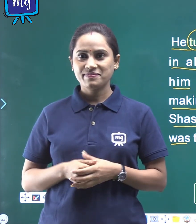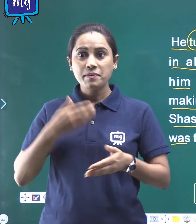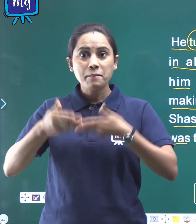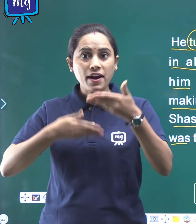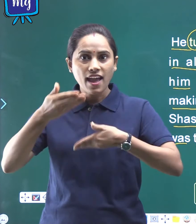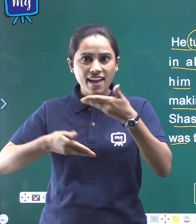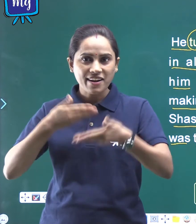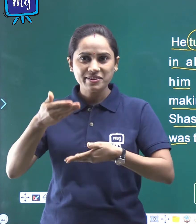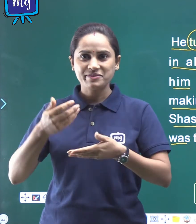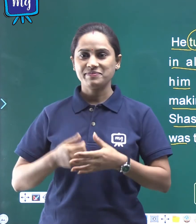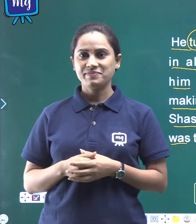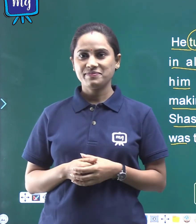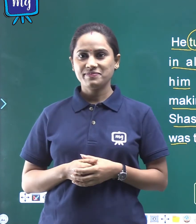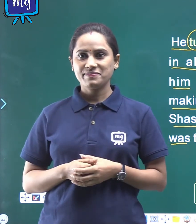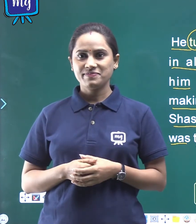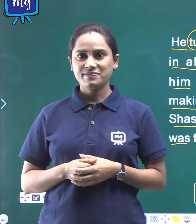पढ़ाया.